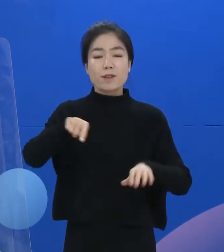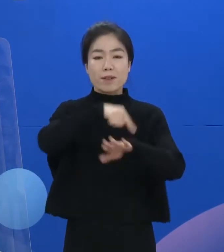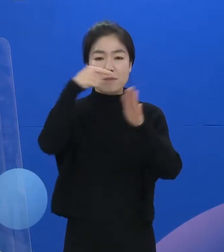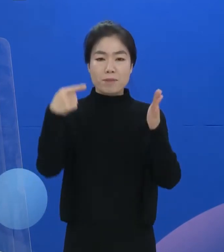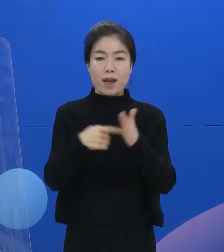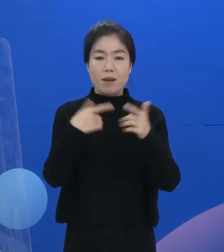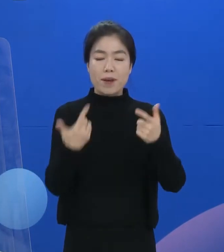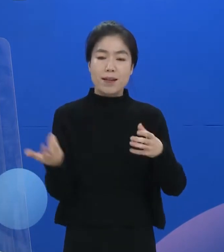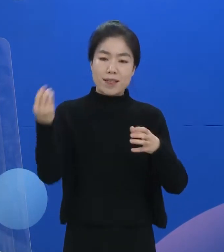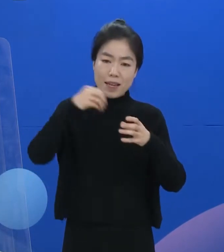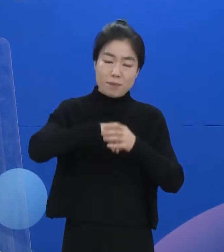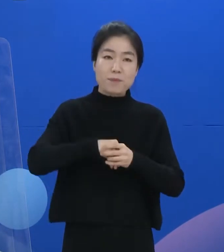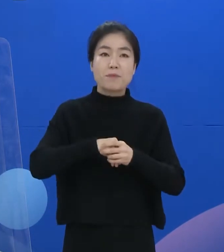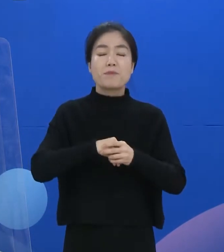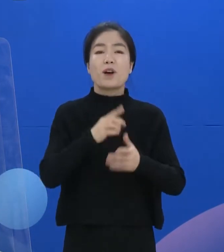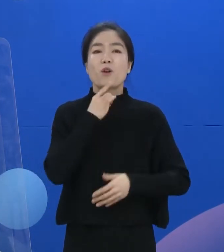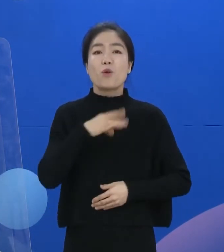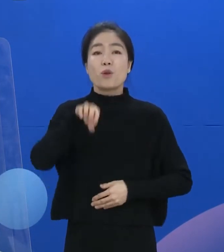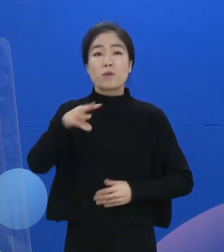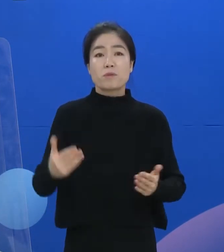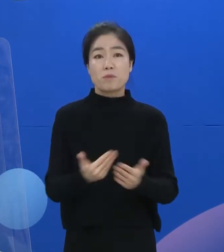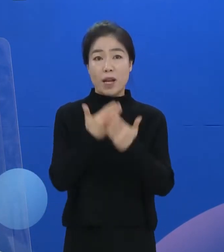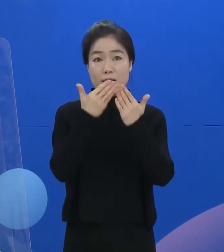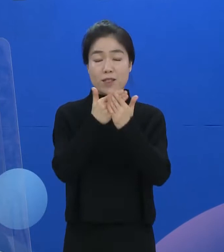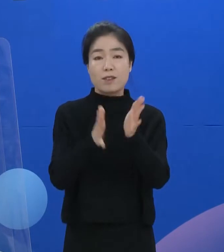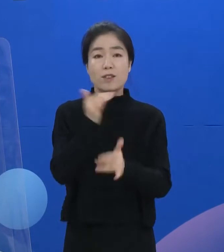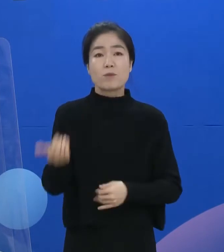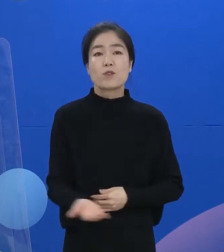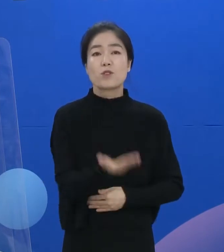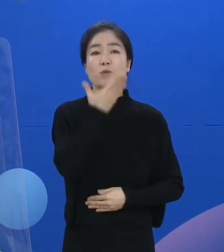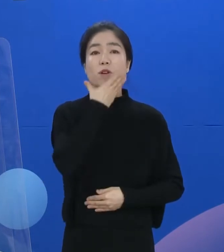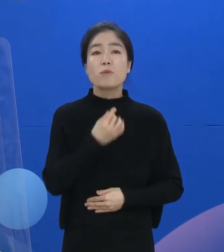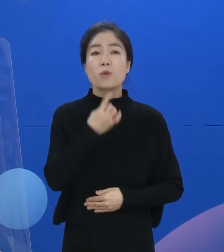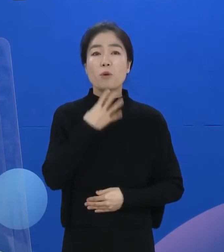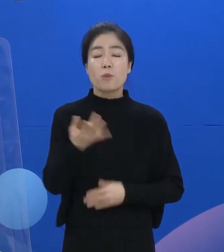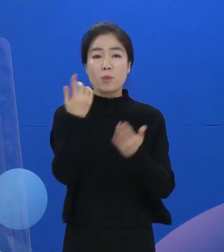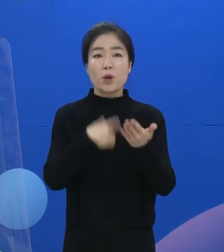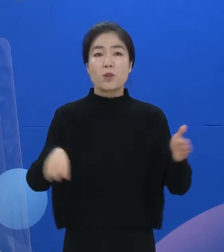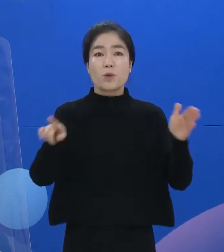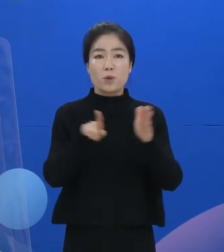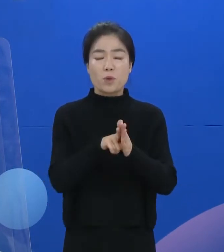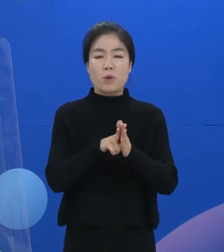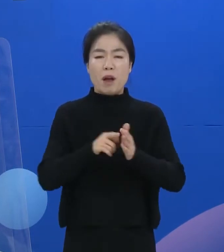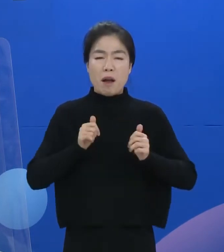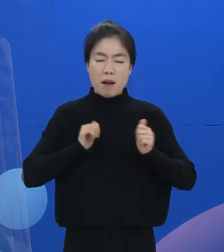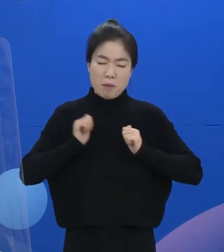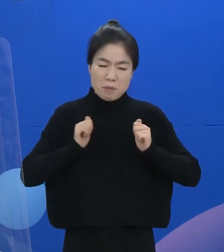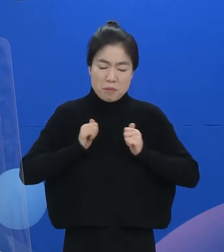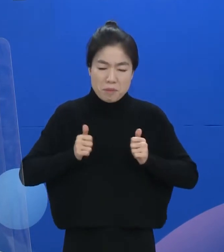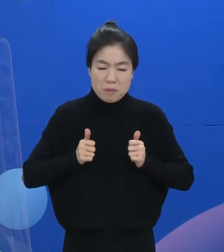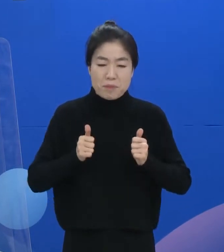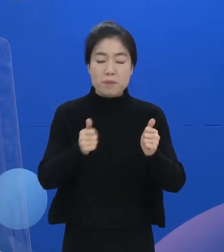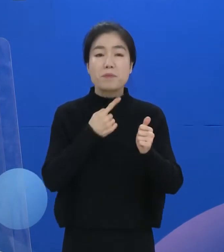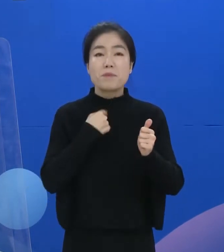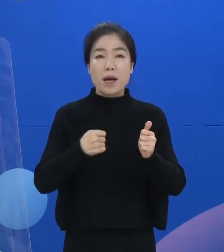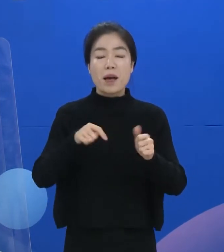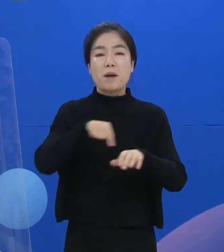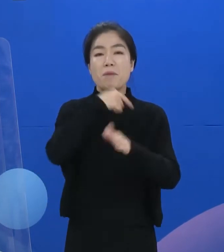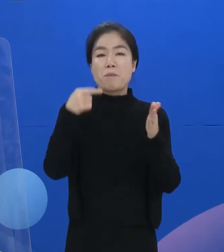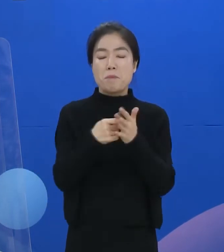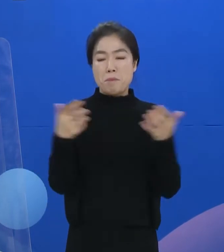광주 그 자랑스럽고 당당한 두 글자를 가슴에 새기고 오직 광주